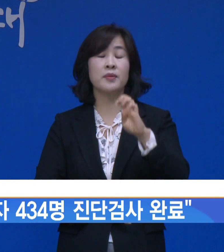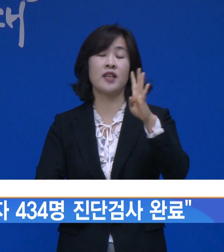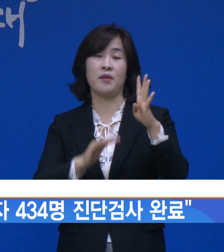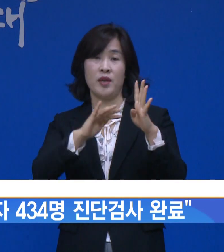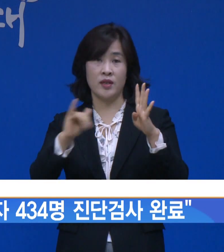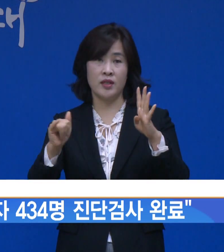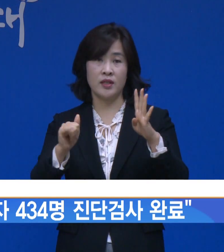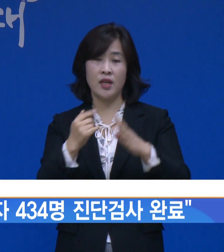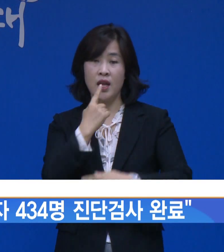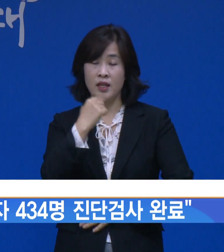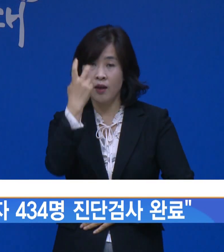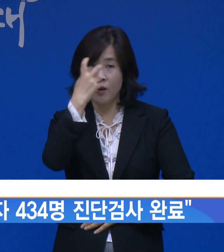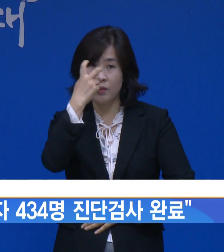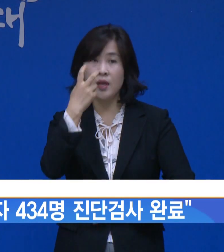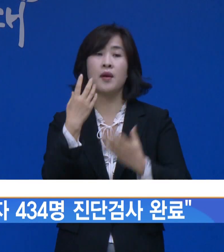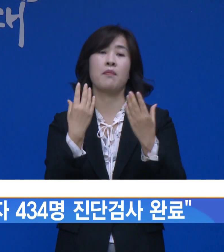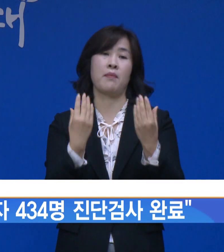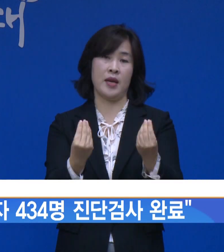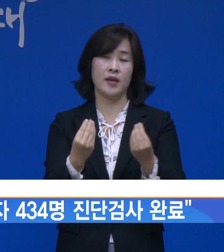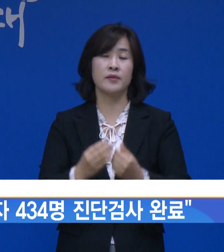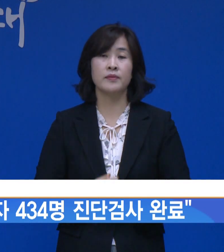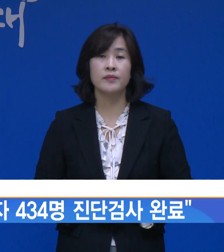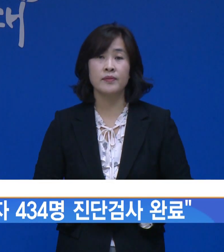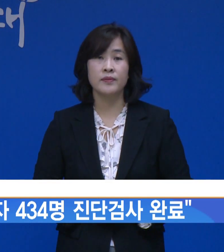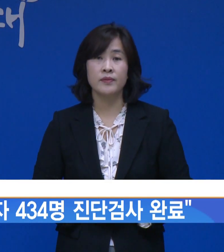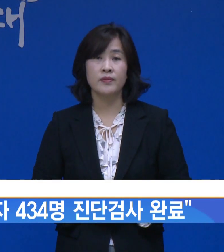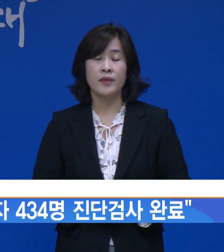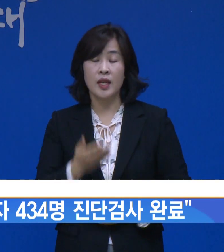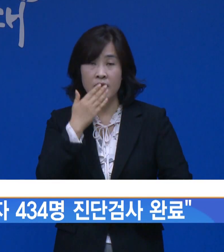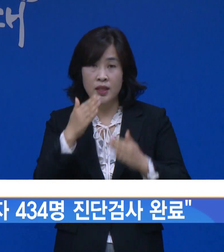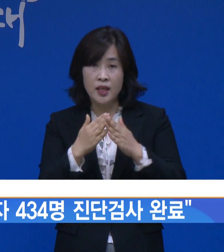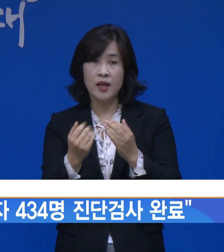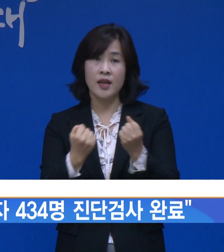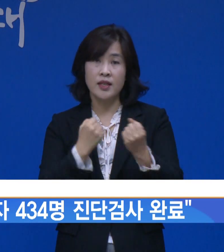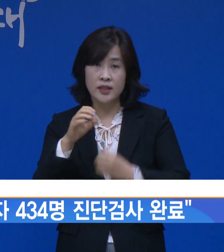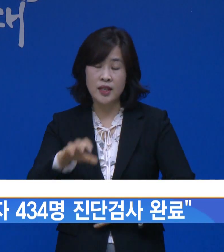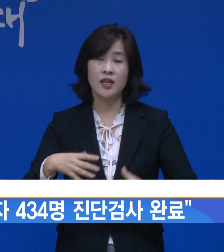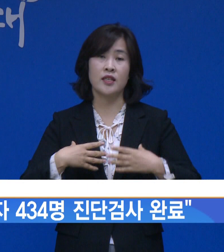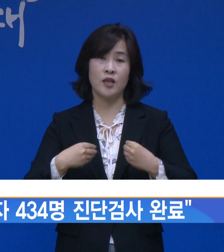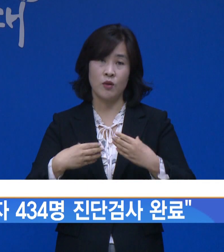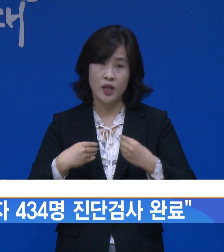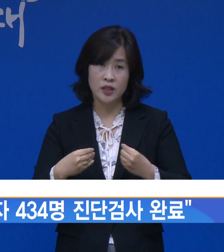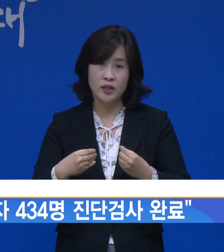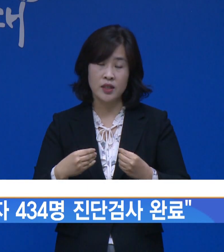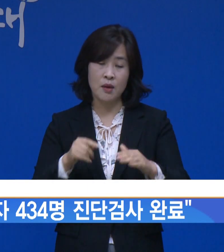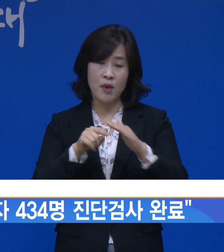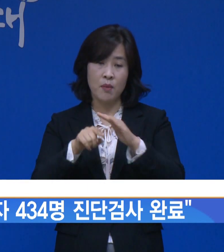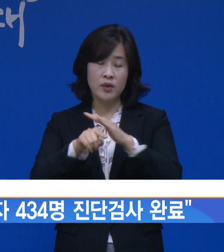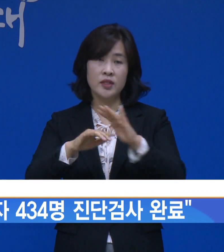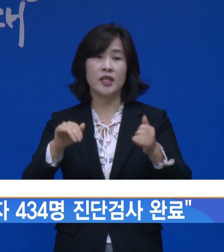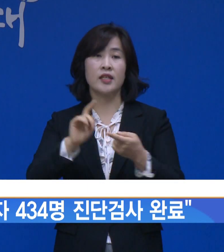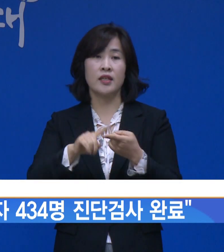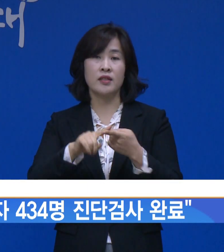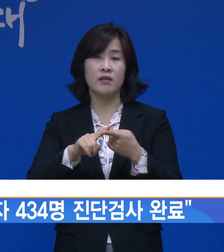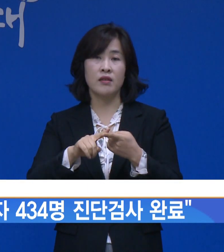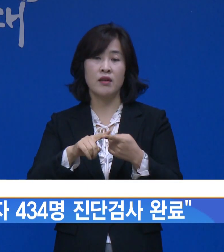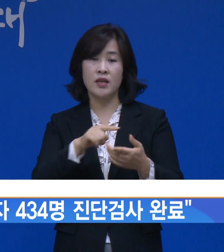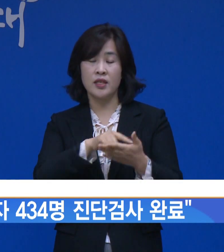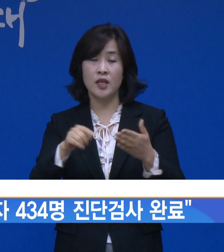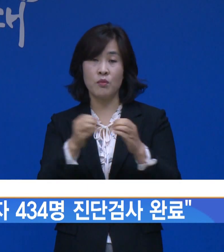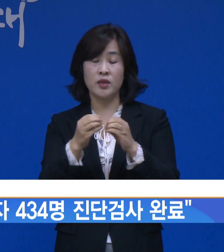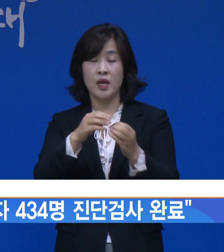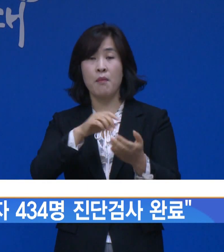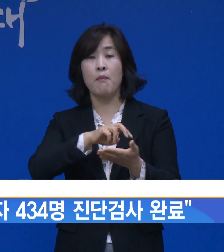434명은 진단검사를 완료를 했고 식당, 헬스장, 사우나 등 방문자를 대상으로